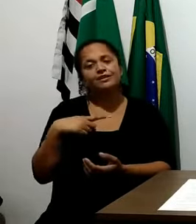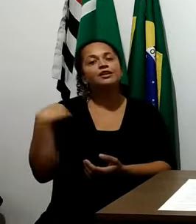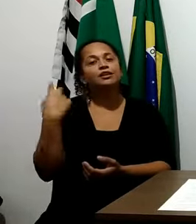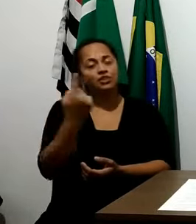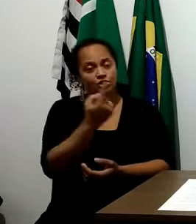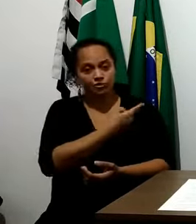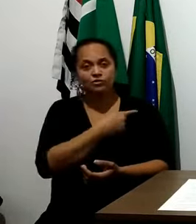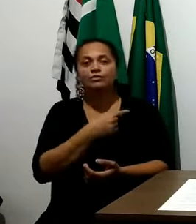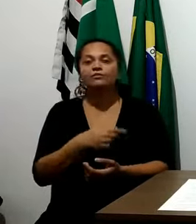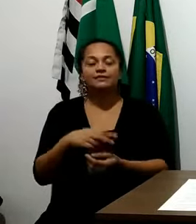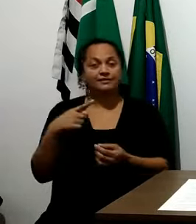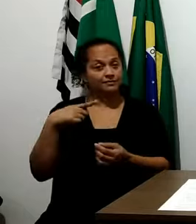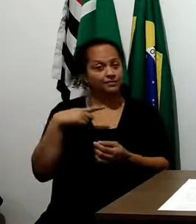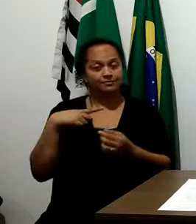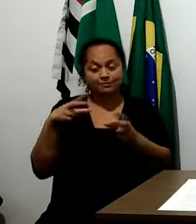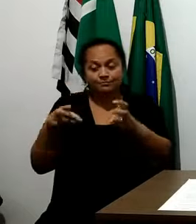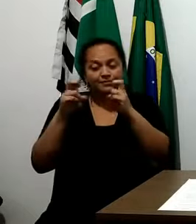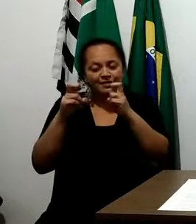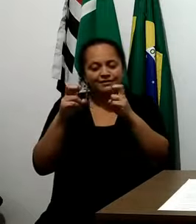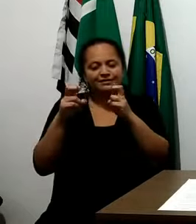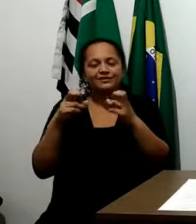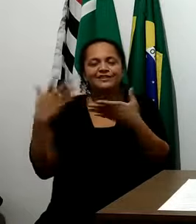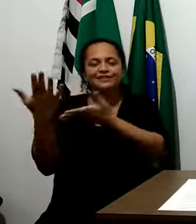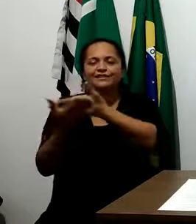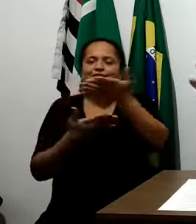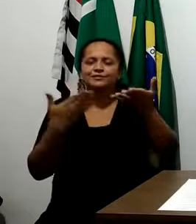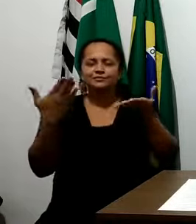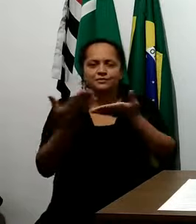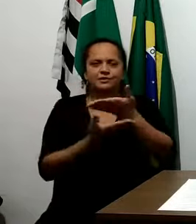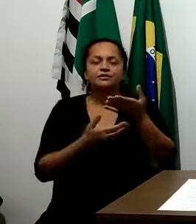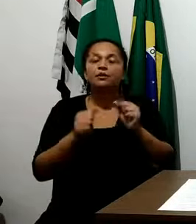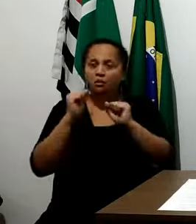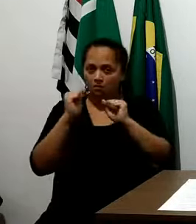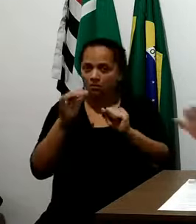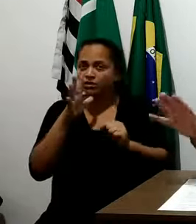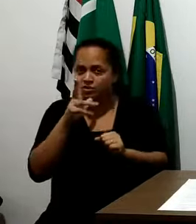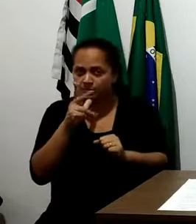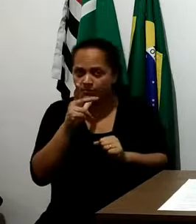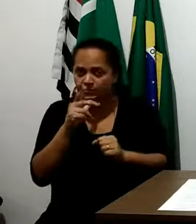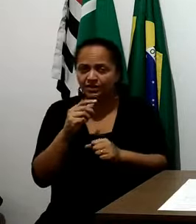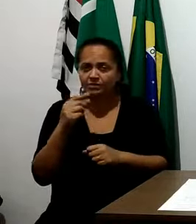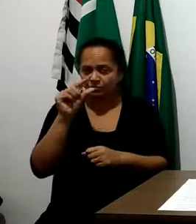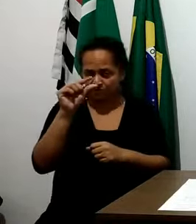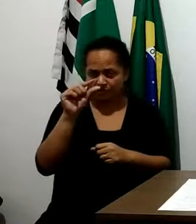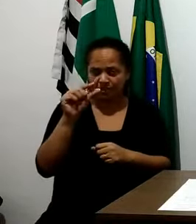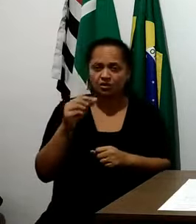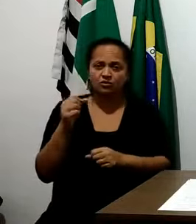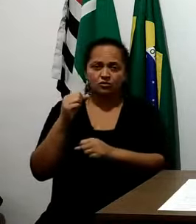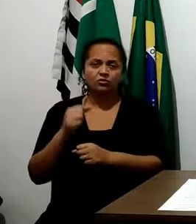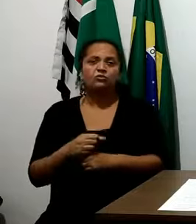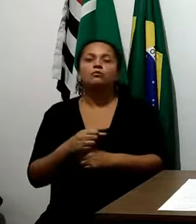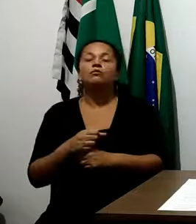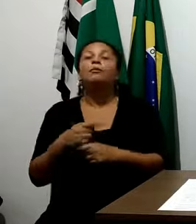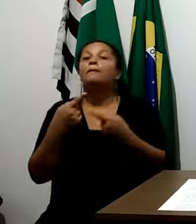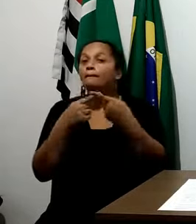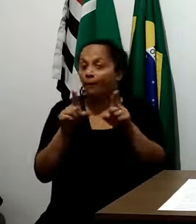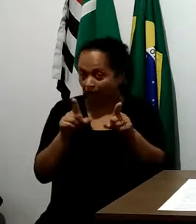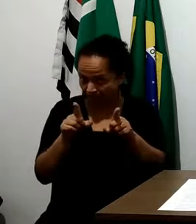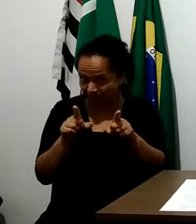veremos grandes mudanças. Pode demorar um tempo, pode demorar um ano. Senhor, demora mais um pouquinho aqui. Mas,